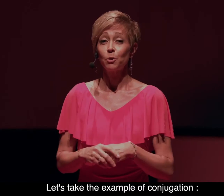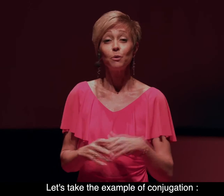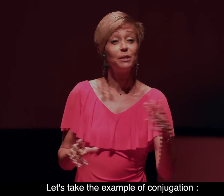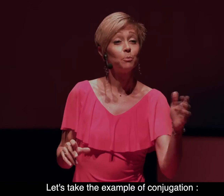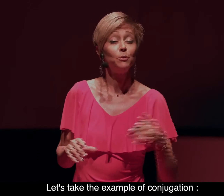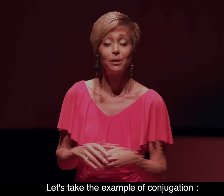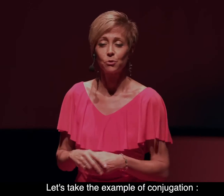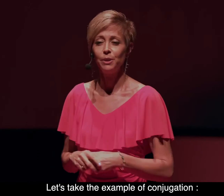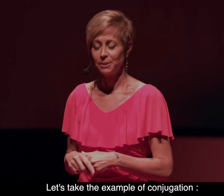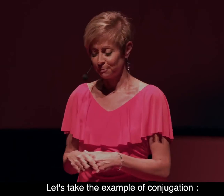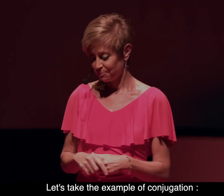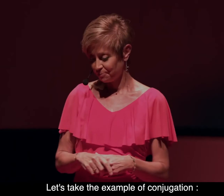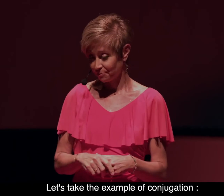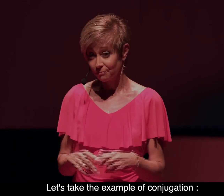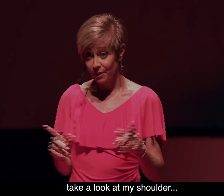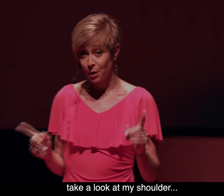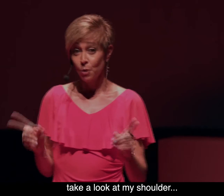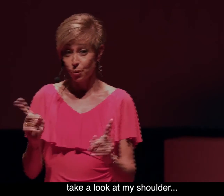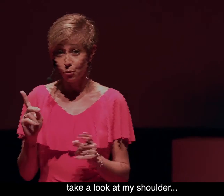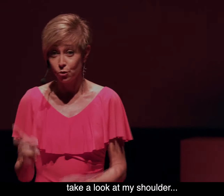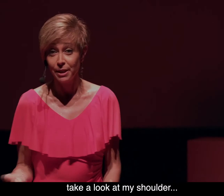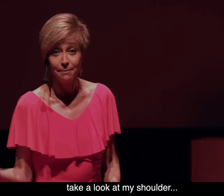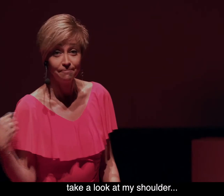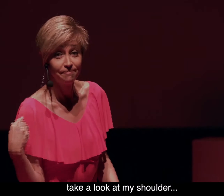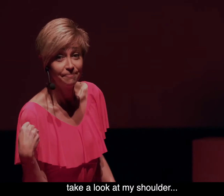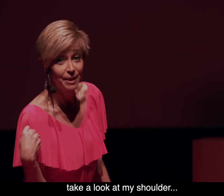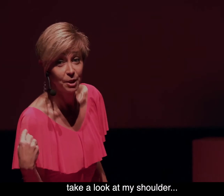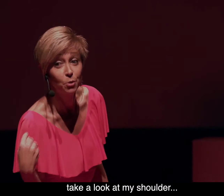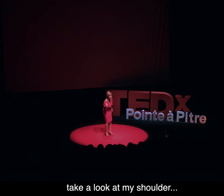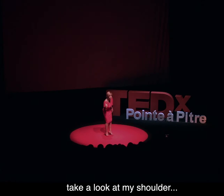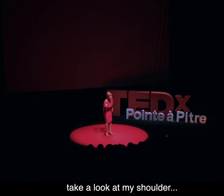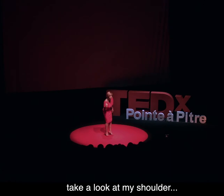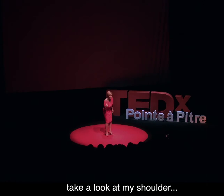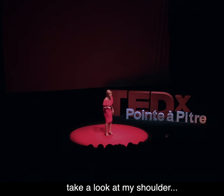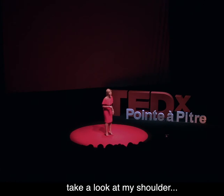Prenons l'exemple de la conjugaison. Pour conjuguer, j'ai besoin de mon épaule.